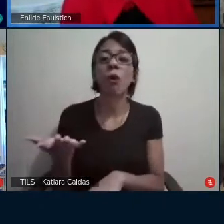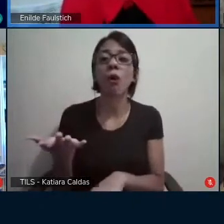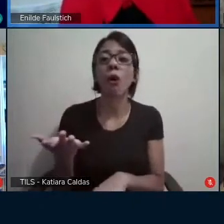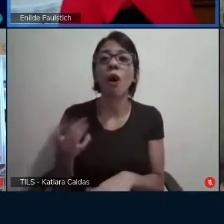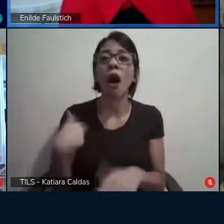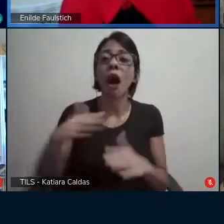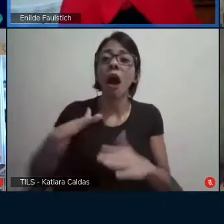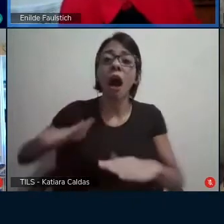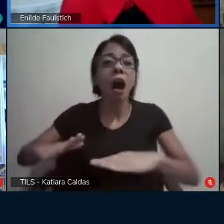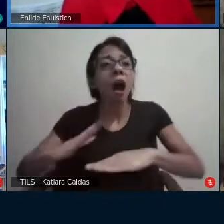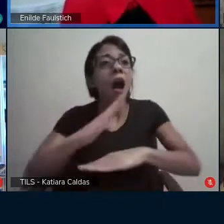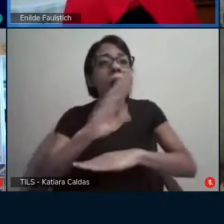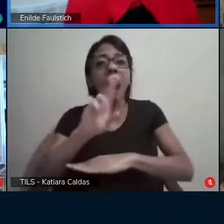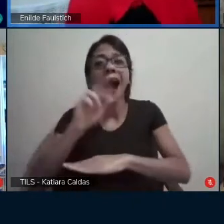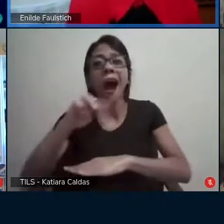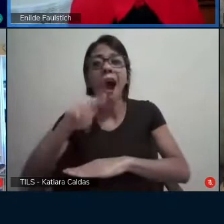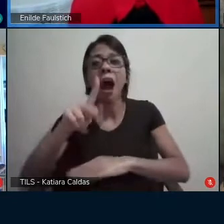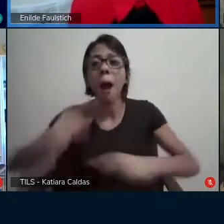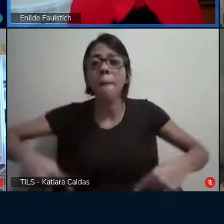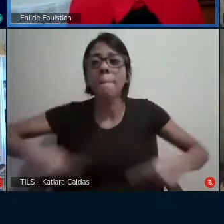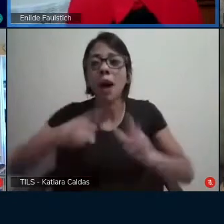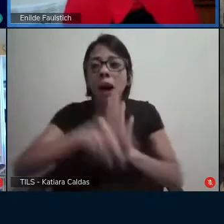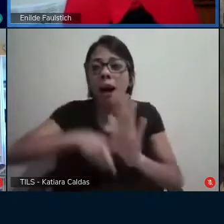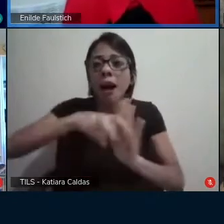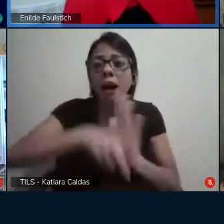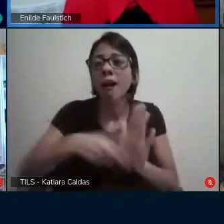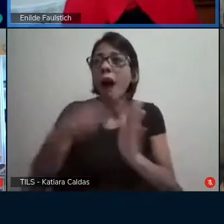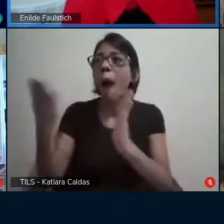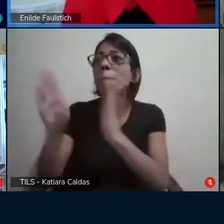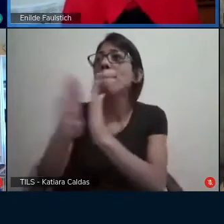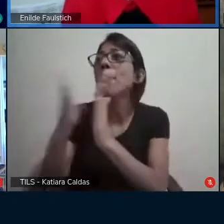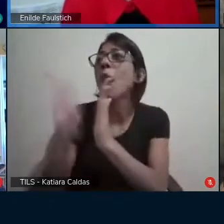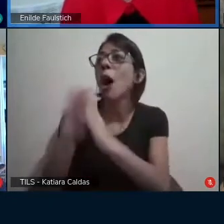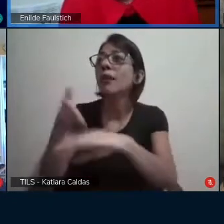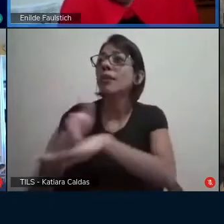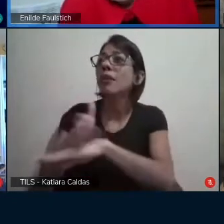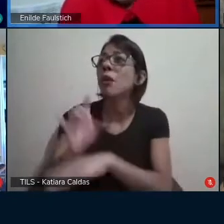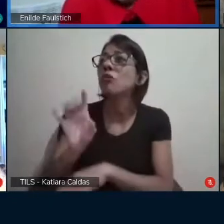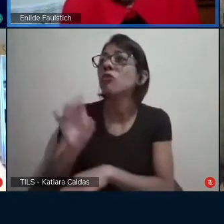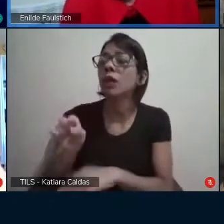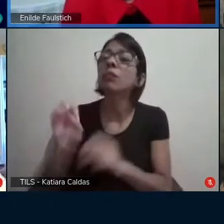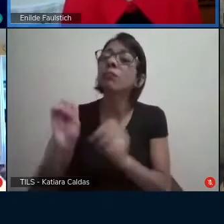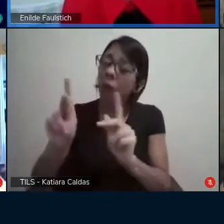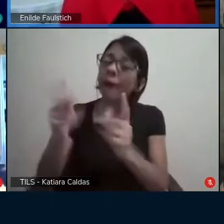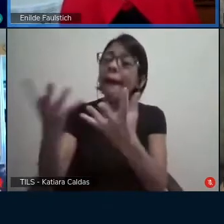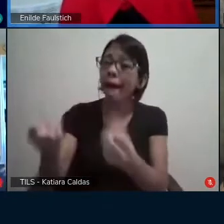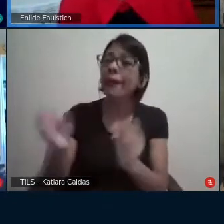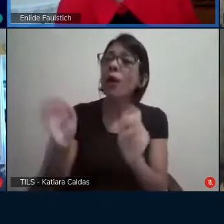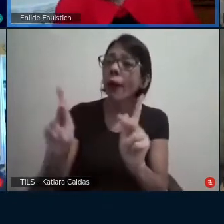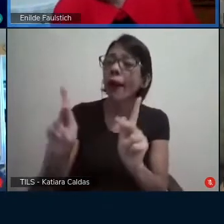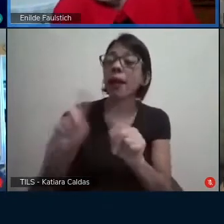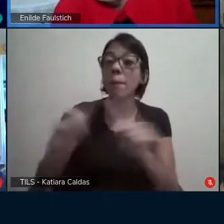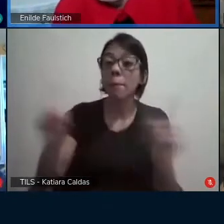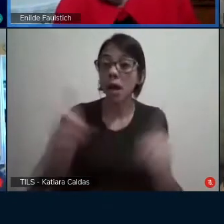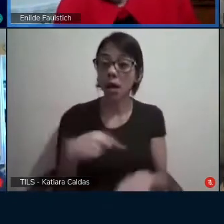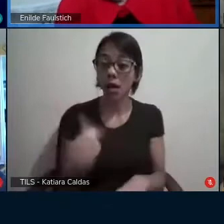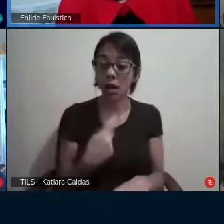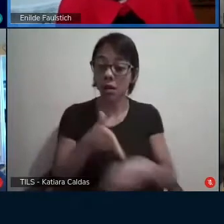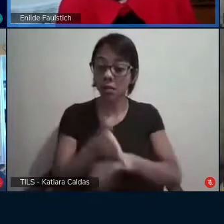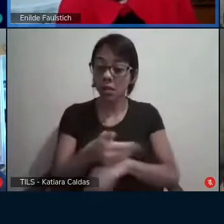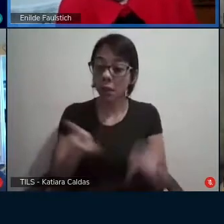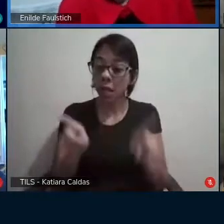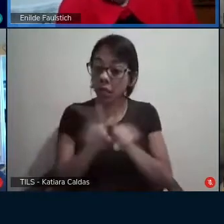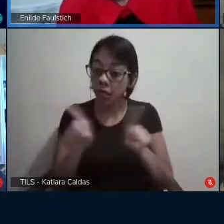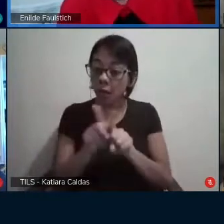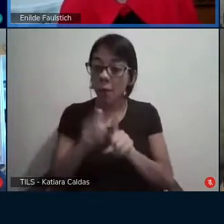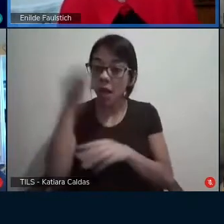rampa, acessibilidade com porta, acessibilidade, tudo isso nós queremos. Mas a nossa acessibilidade,